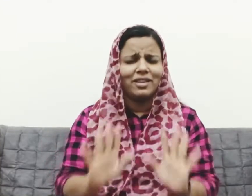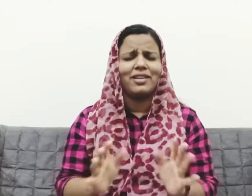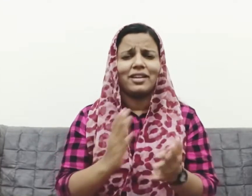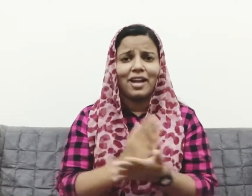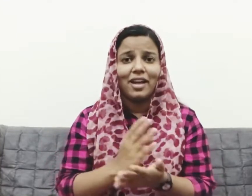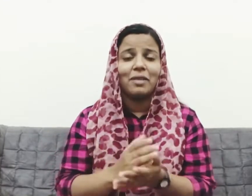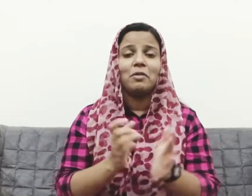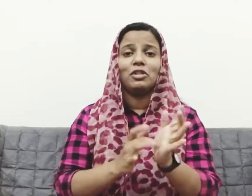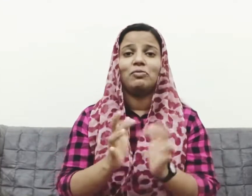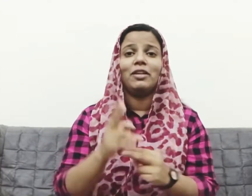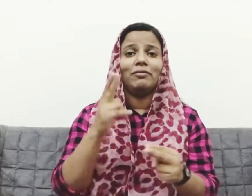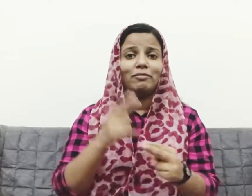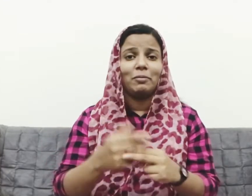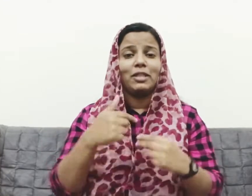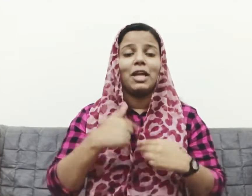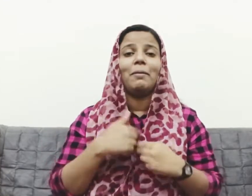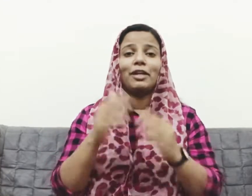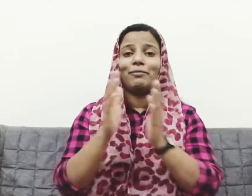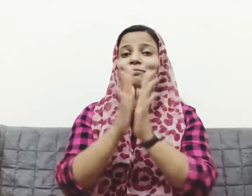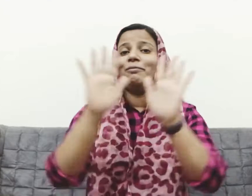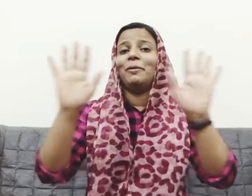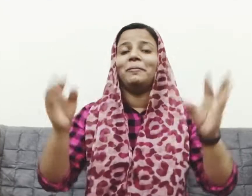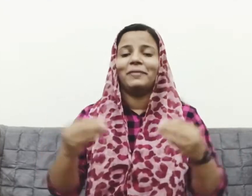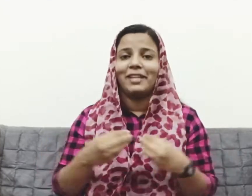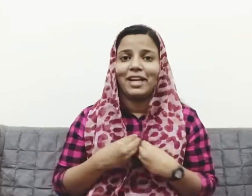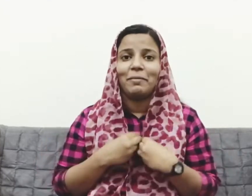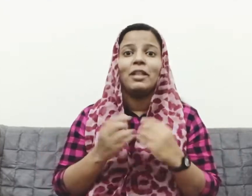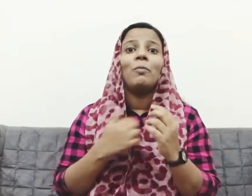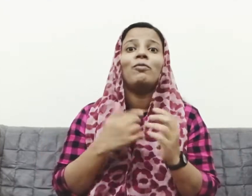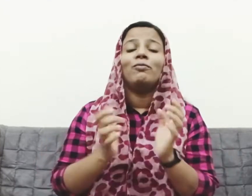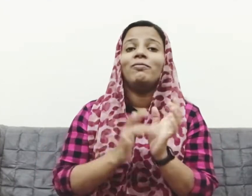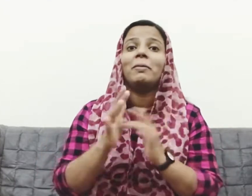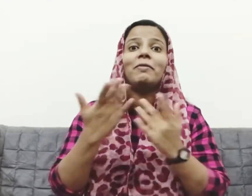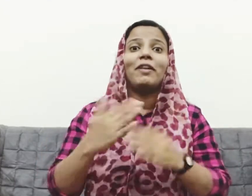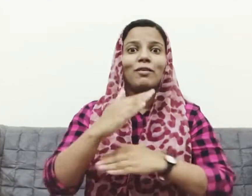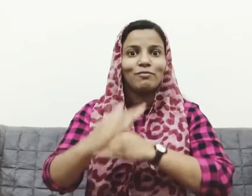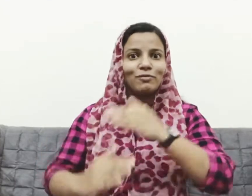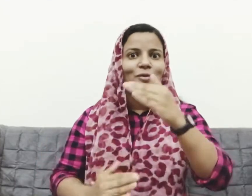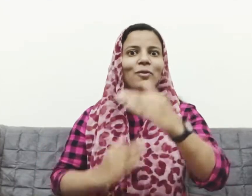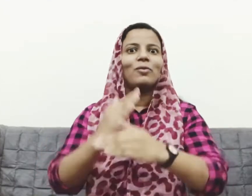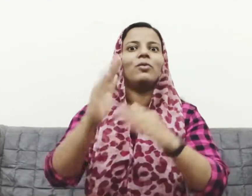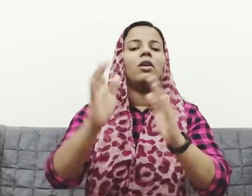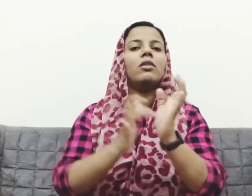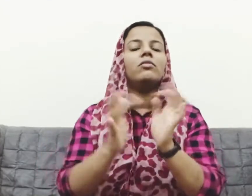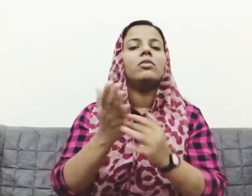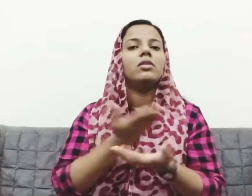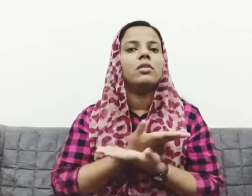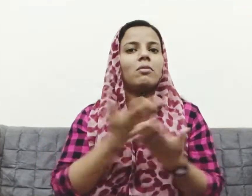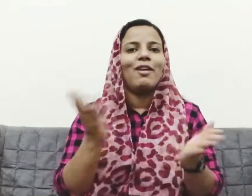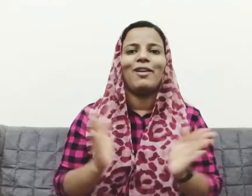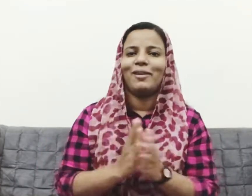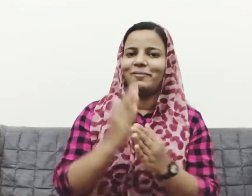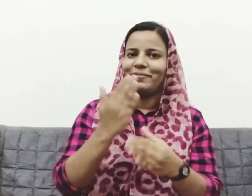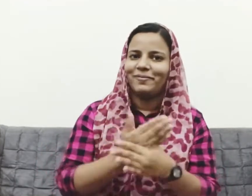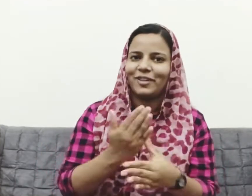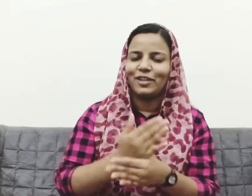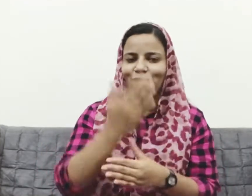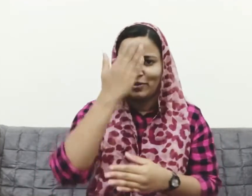തന്നെ ഞങ്ങളിലൂടെ അങ്ങ് മഹത്വം വരുത്തണമേ. നമ്മുടെ ദൈവമോ സ്വർഗത്തിലുണ്ട്, തനിക്കിഷ്ടമുള്ളതൊക്കെയും അവൻ ചെയ്യുന്നു. ഹല്ലേലൂയ. സ്തോത്രം